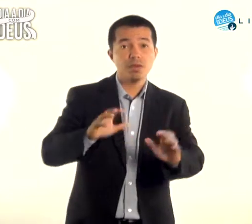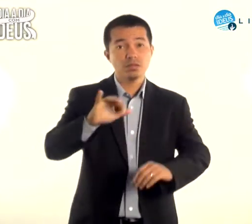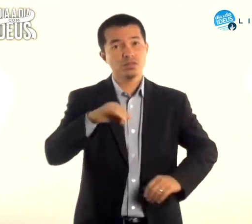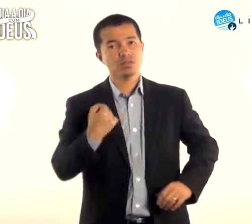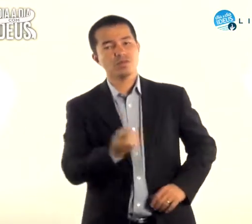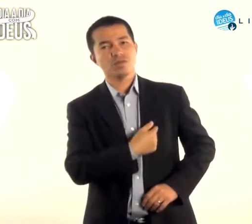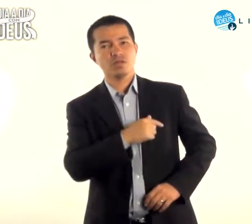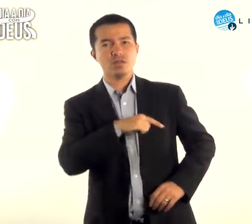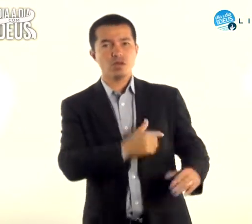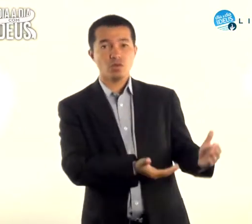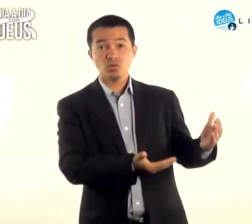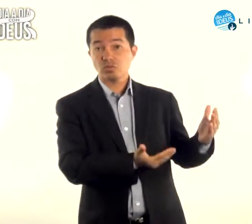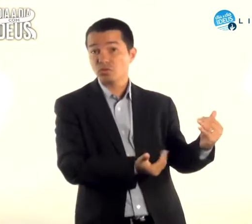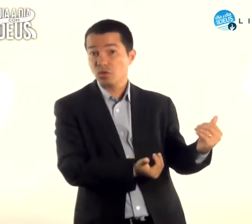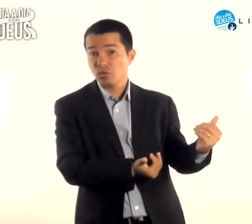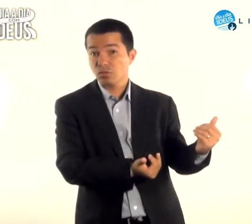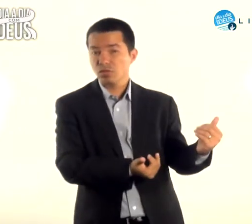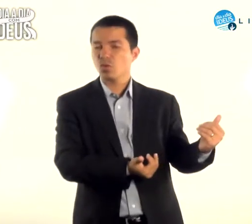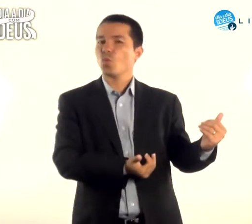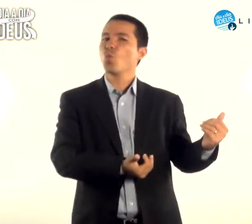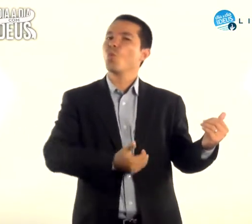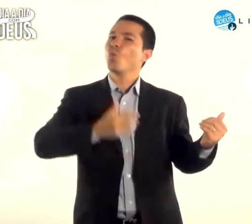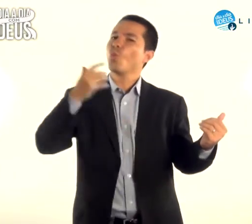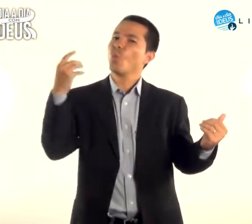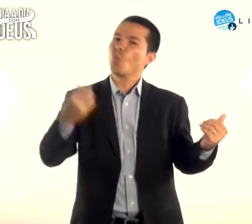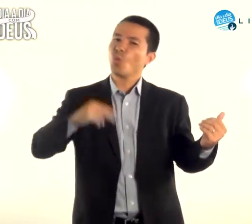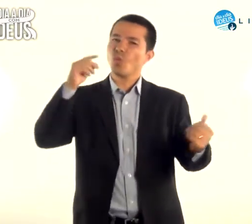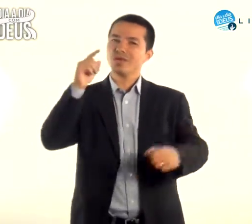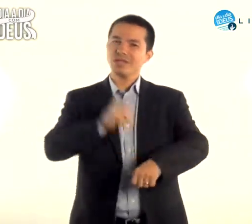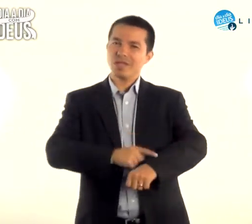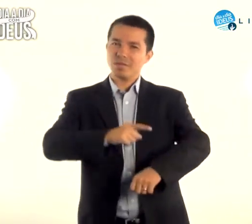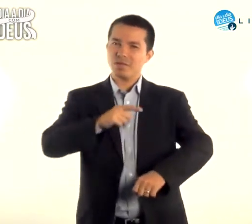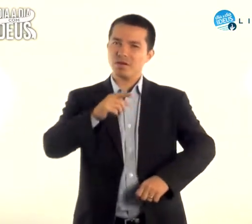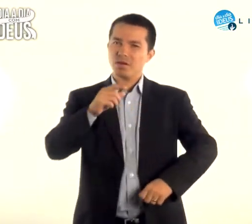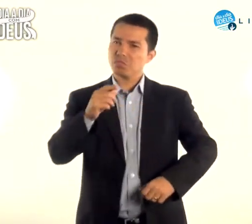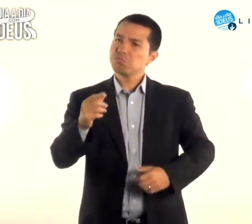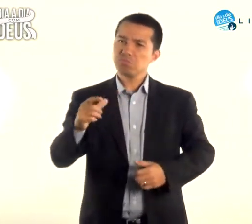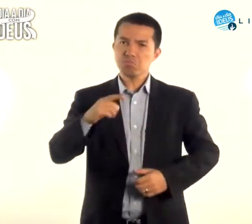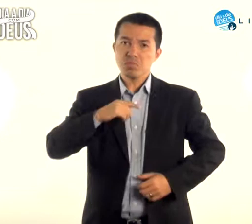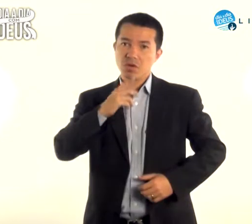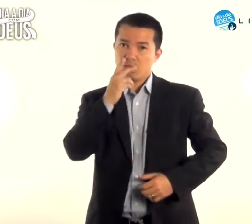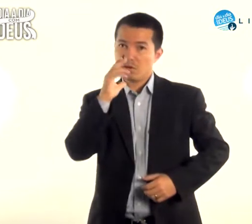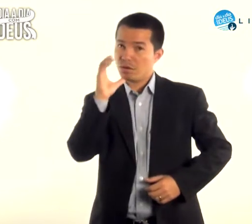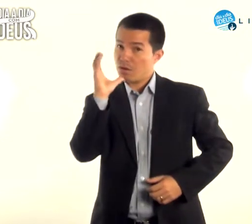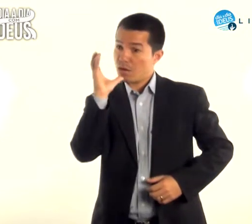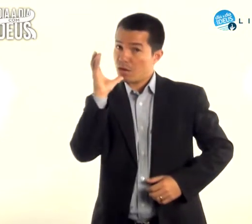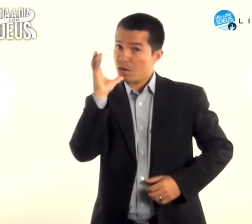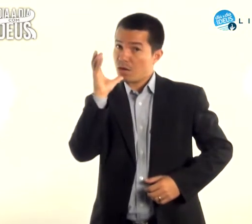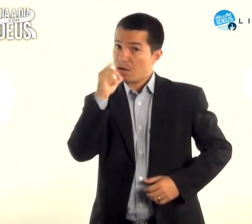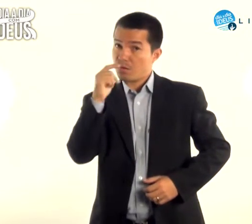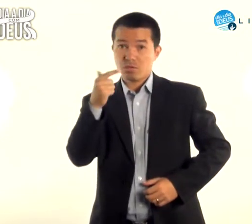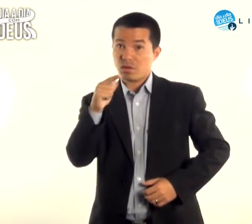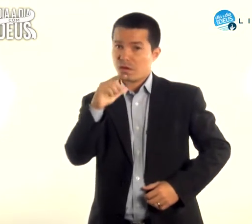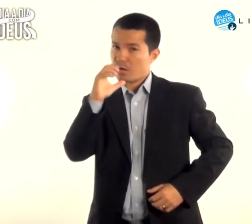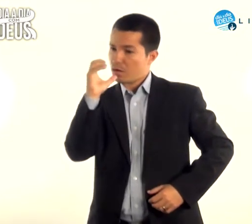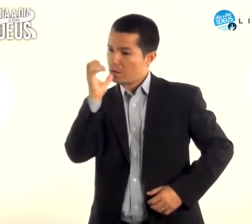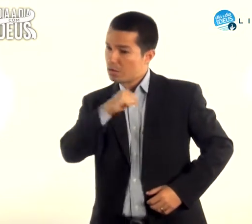gente é jovem, o tempo anda, vai andando. Quando a gente é adulto, o tempo voa.